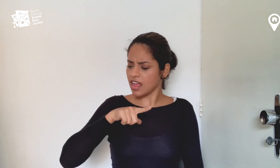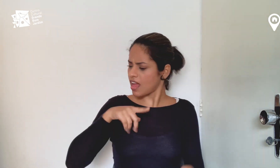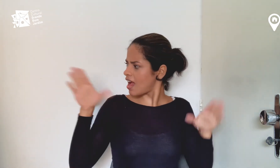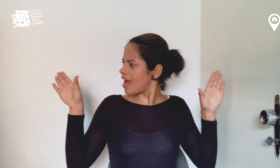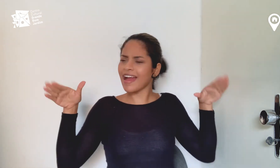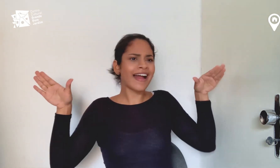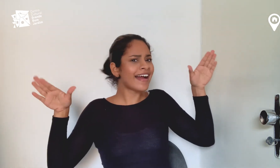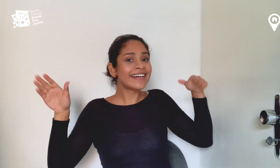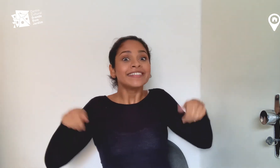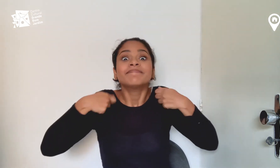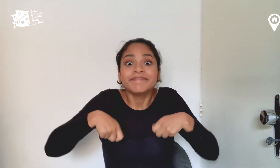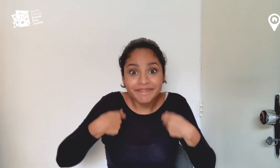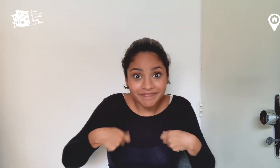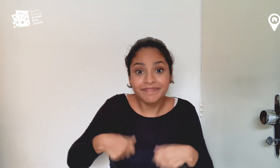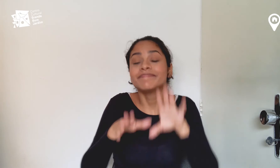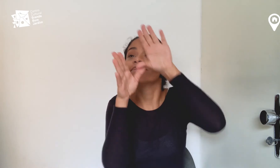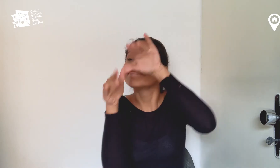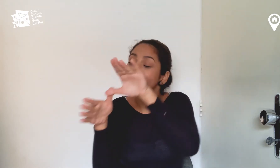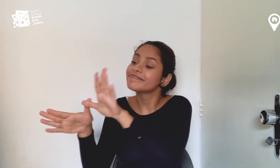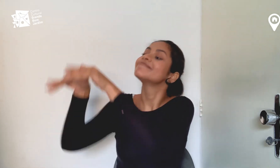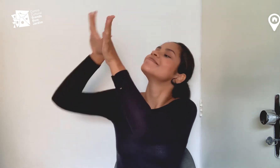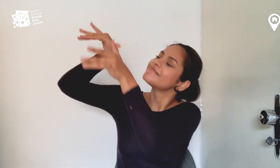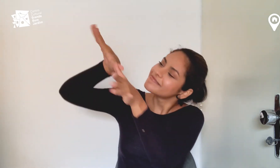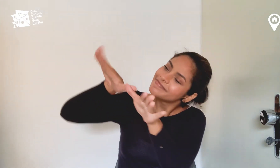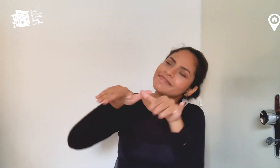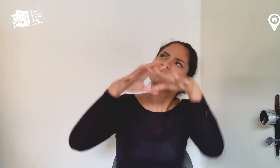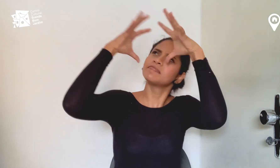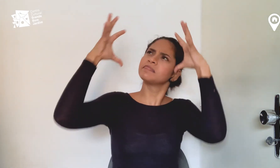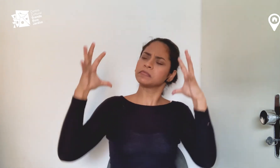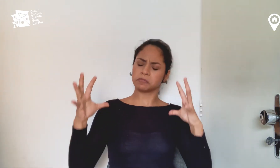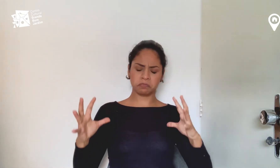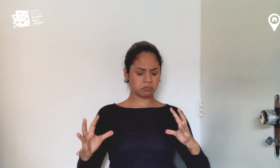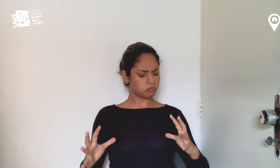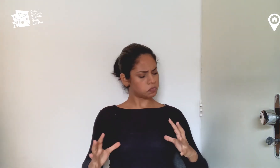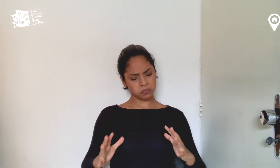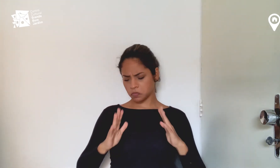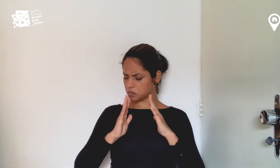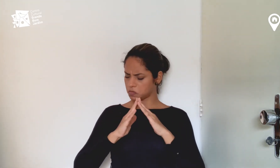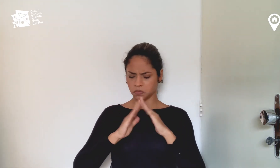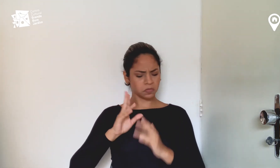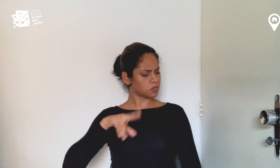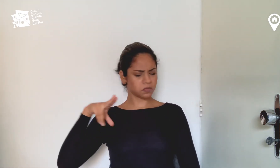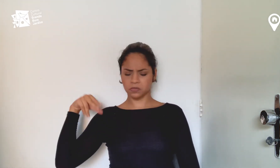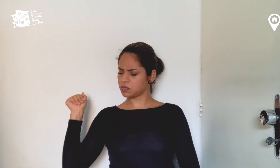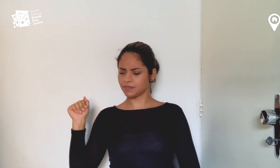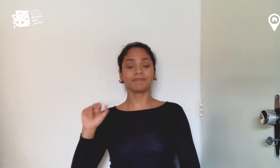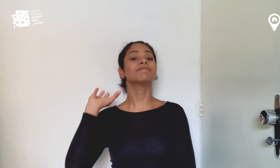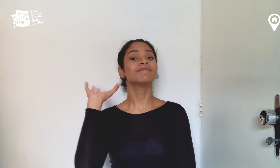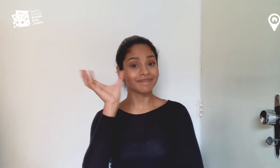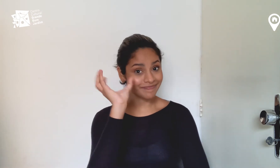Passarinho, se tem asa então é pra voar. A gaiola nunca foi seu ninho, é na natureza